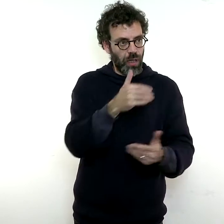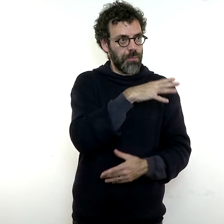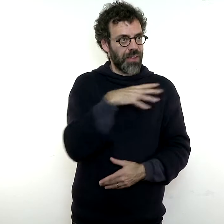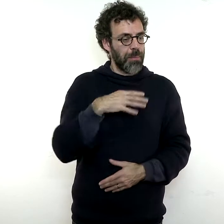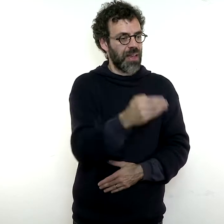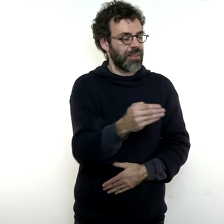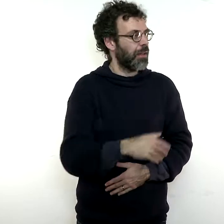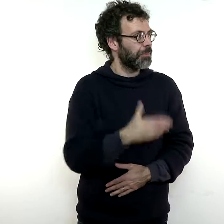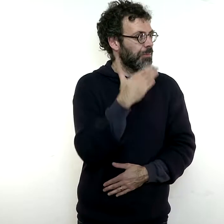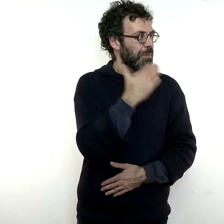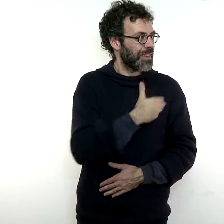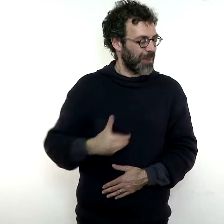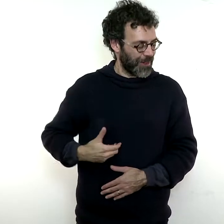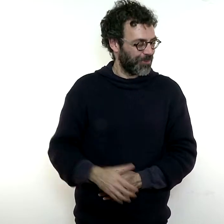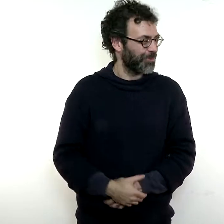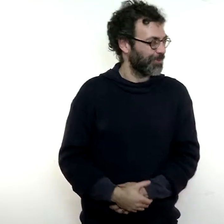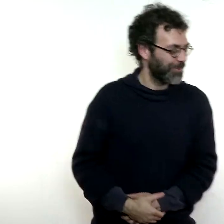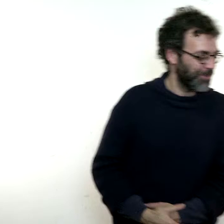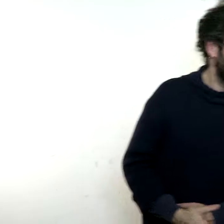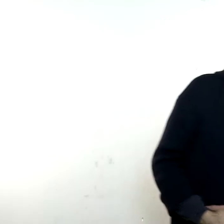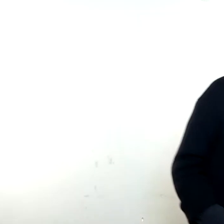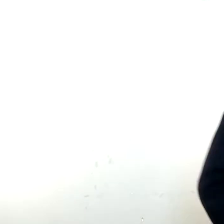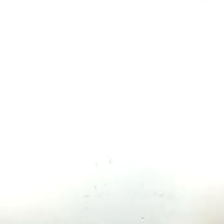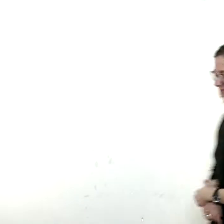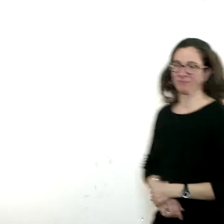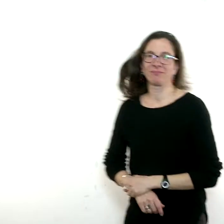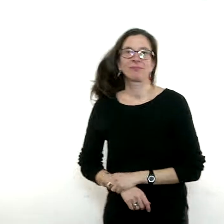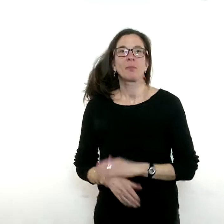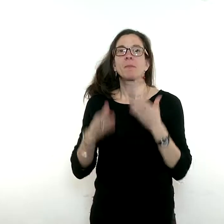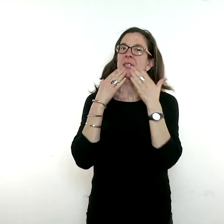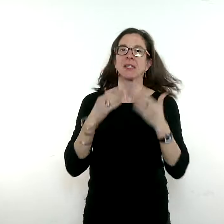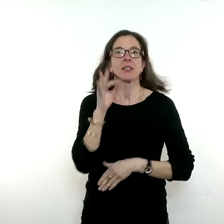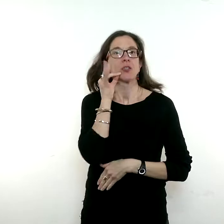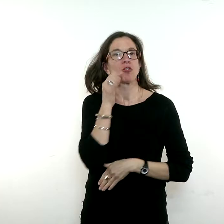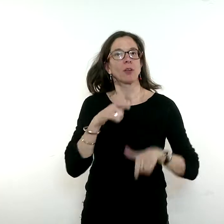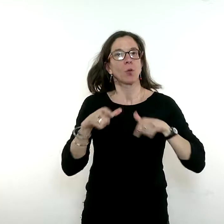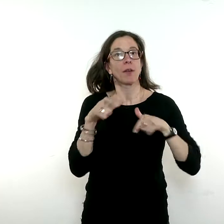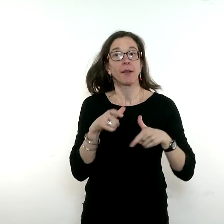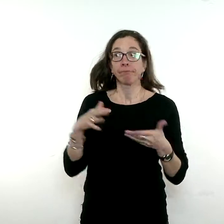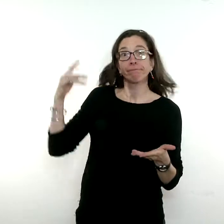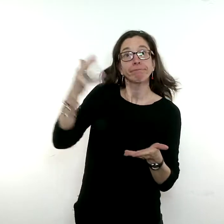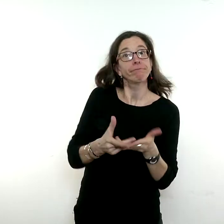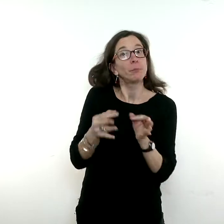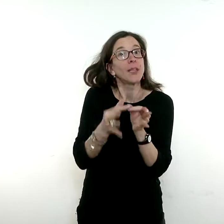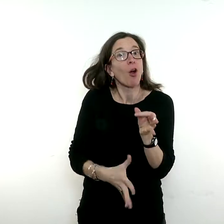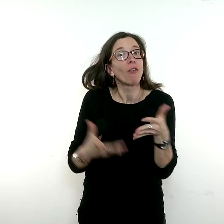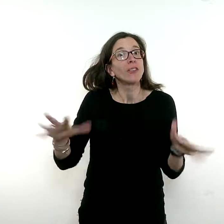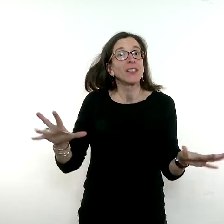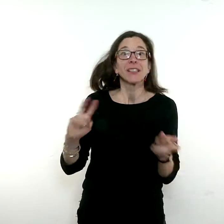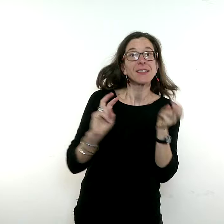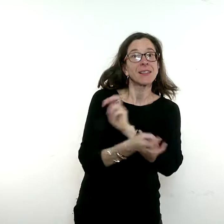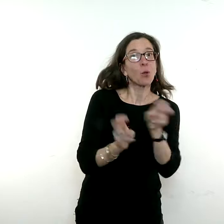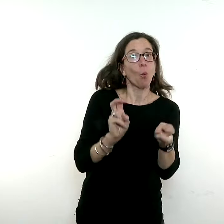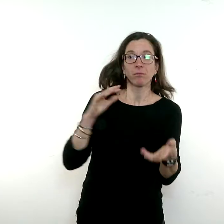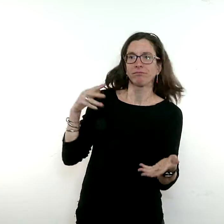Merci, monsieur le maire. Bonjour, mes chers collègues. Donc, nous avons fait un petit peu le point sur la saison qui vient de s'écouler, qui a été